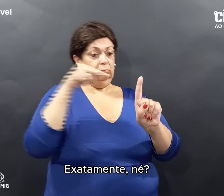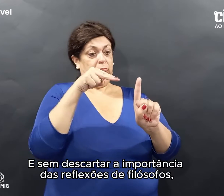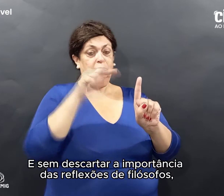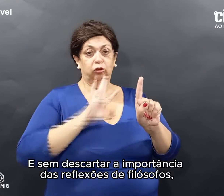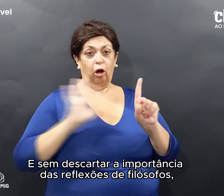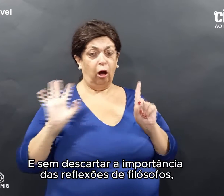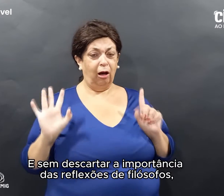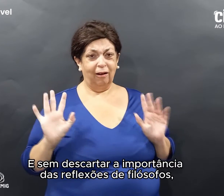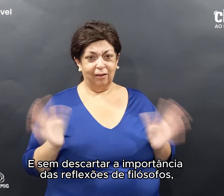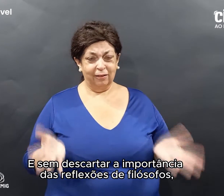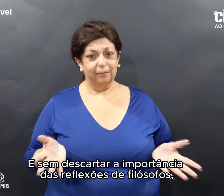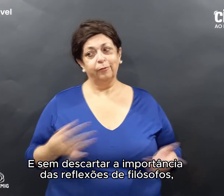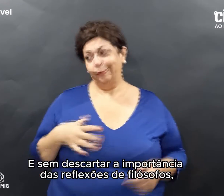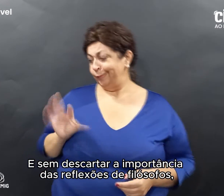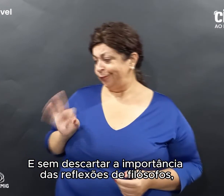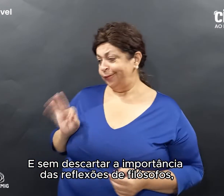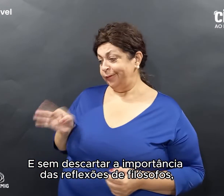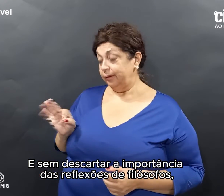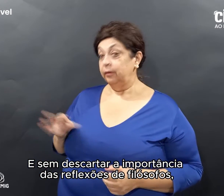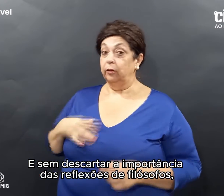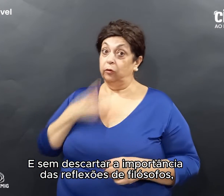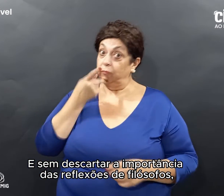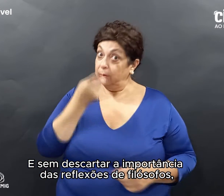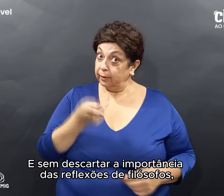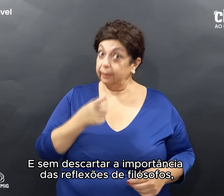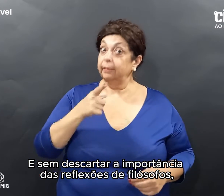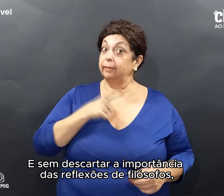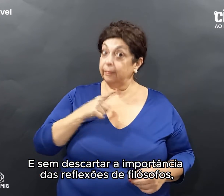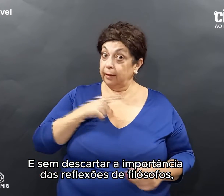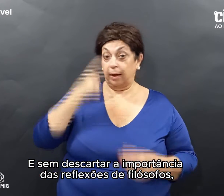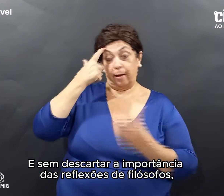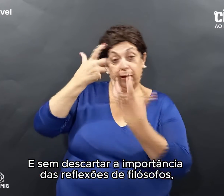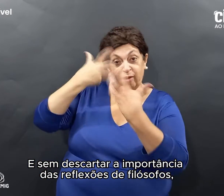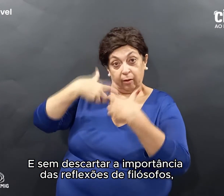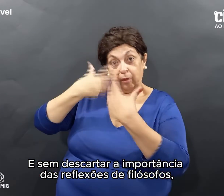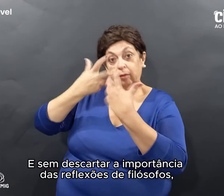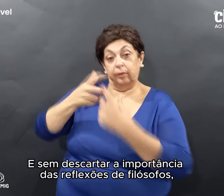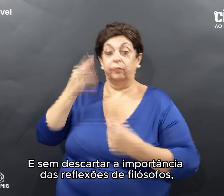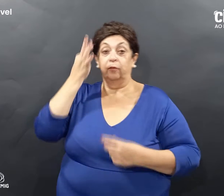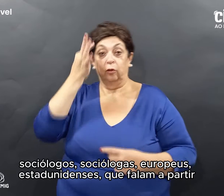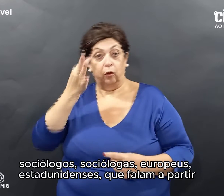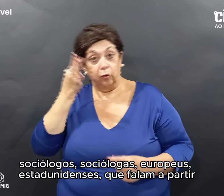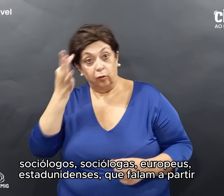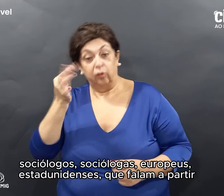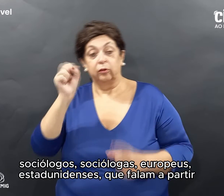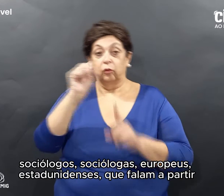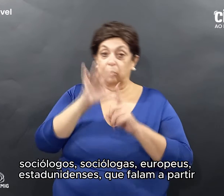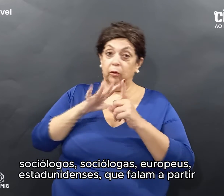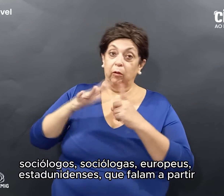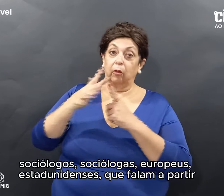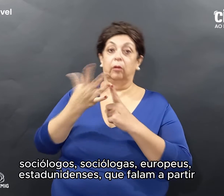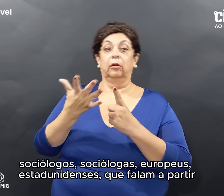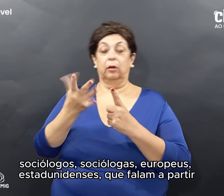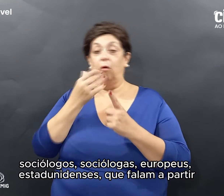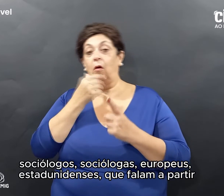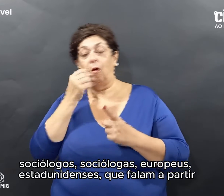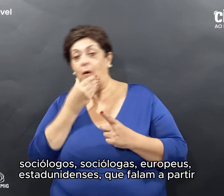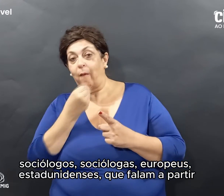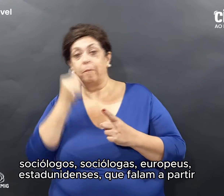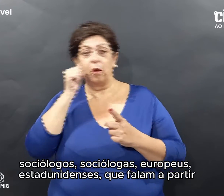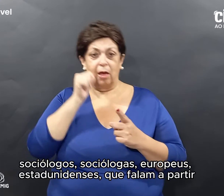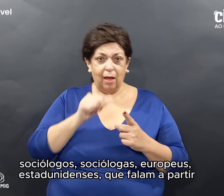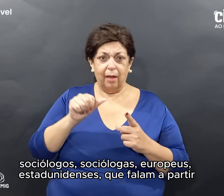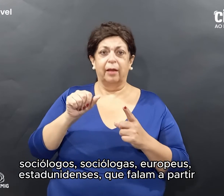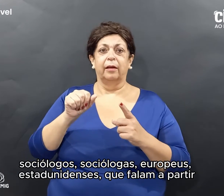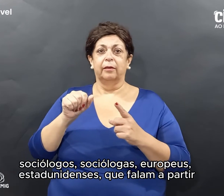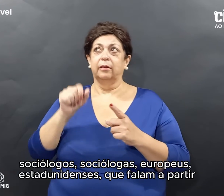Exatamente, né? E sem descartar a importância das reflexões de filósofos, sociólogos, sociólogas,